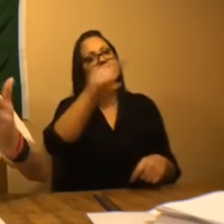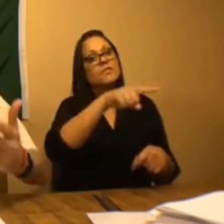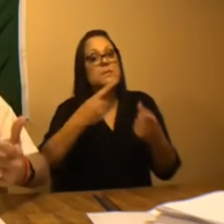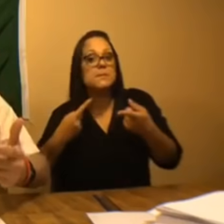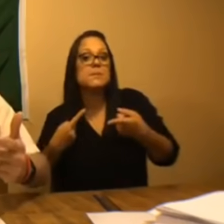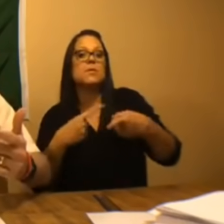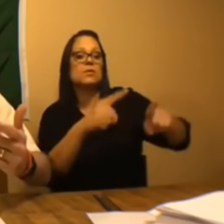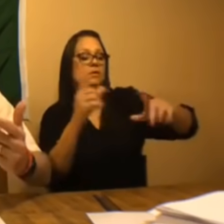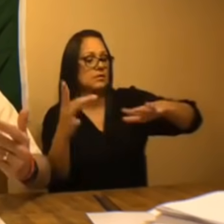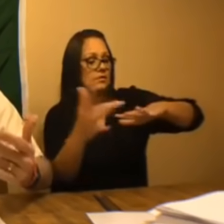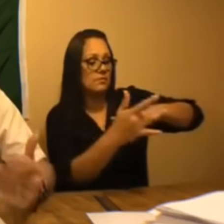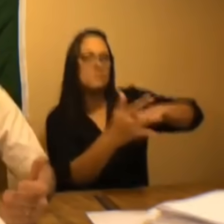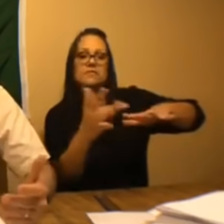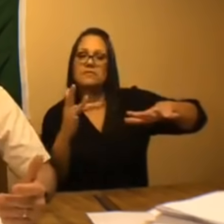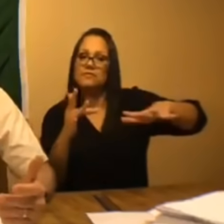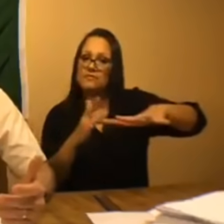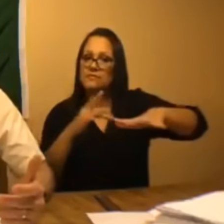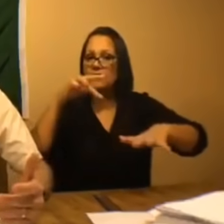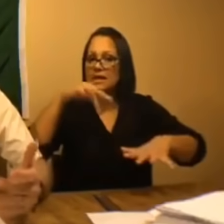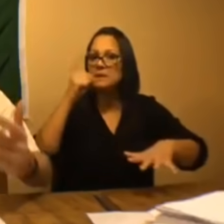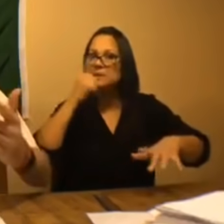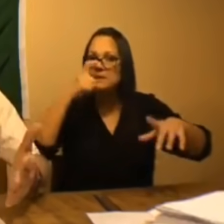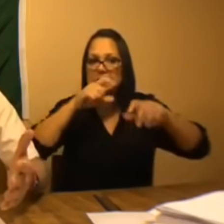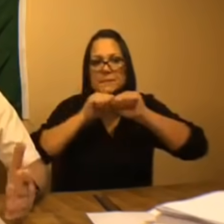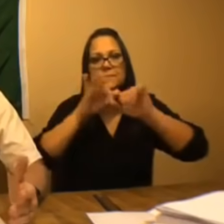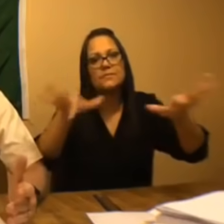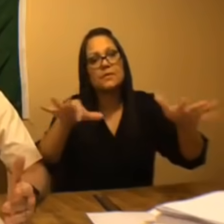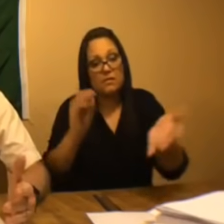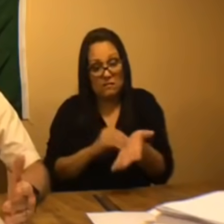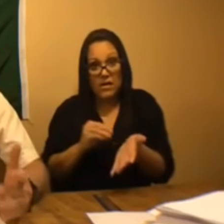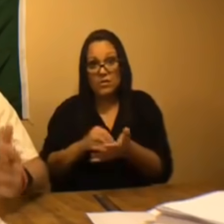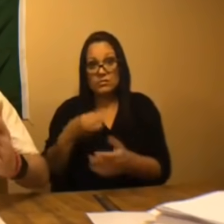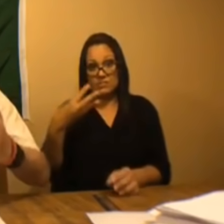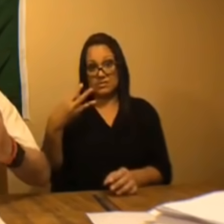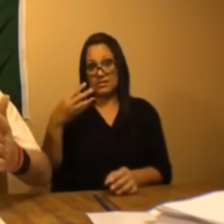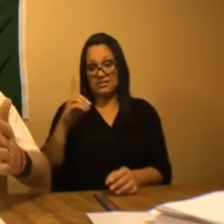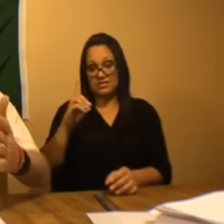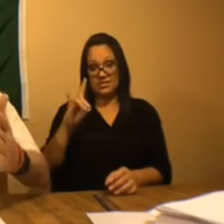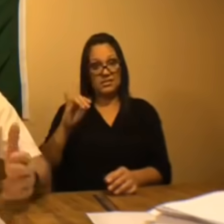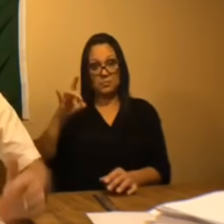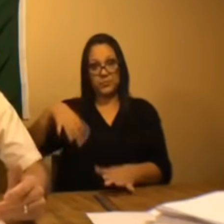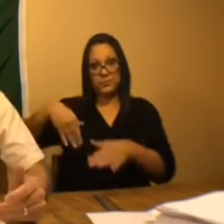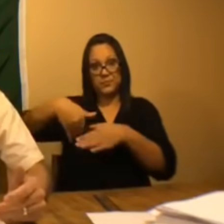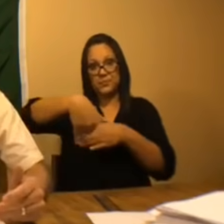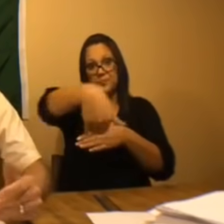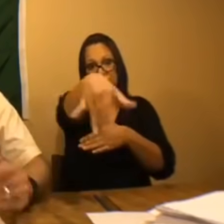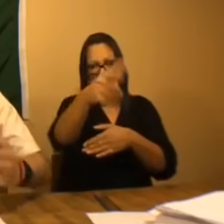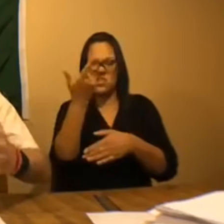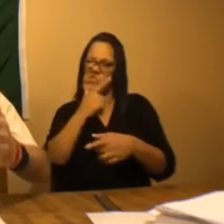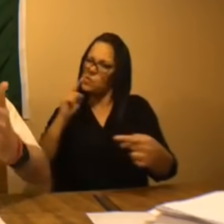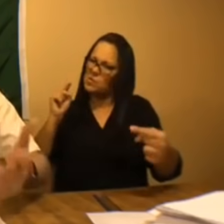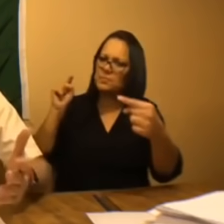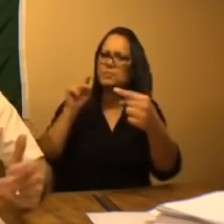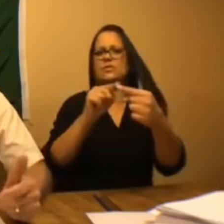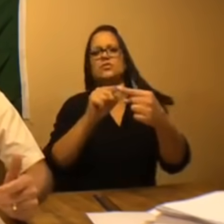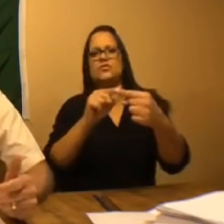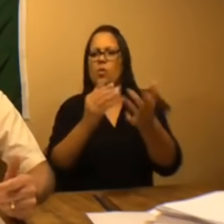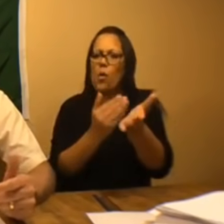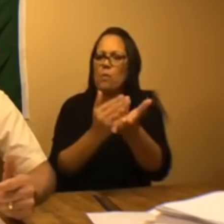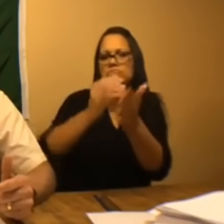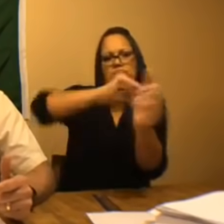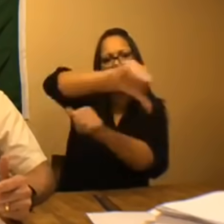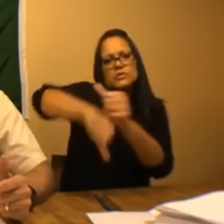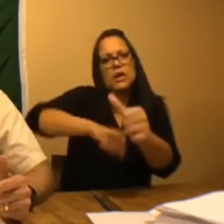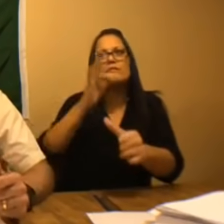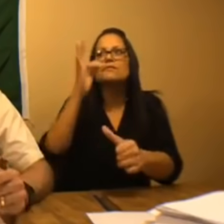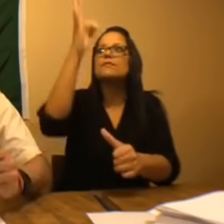contra essas mentiras do PT. Faltam 3 dias apenas para nós conseguirmos esse objetivo de começarmos a mudar o destino do